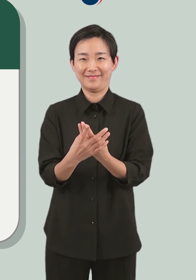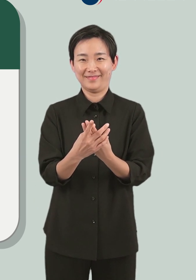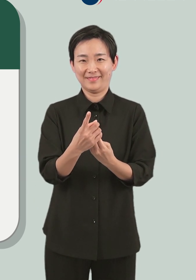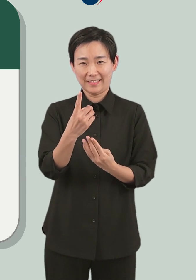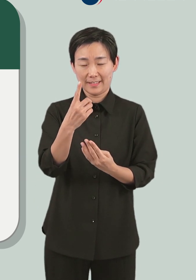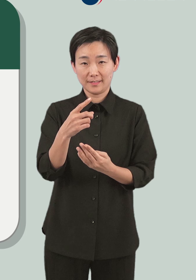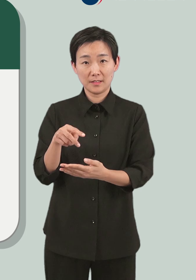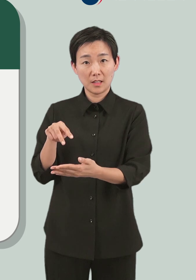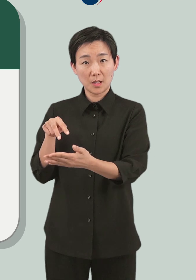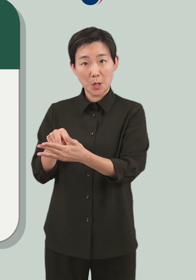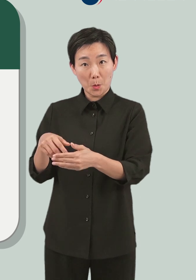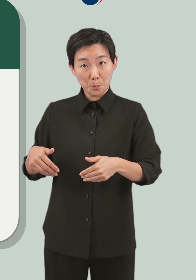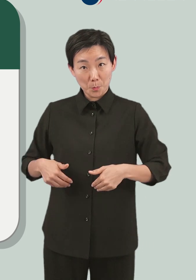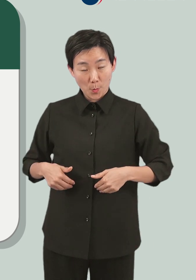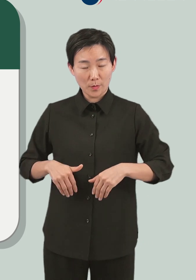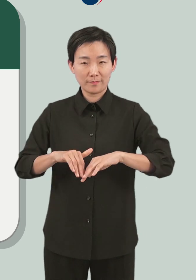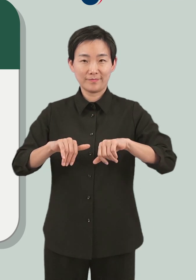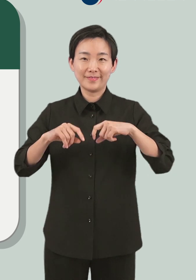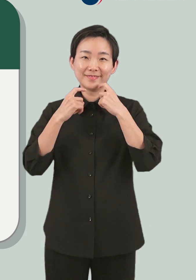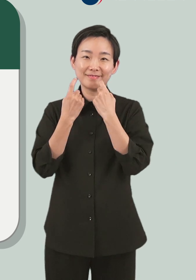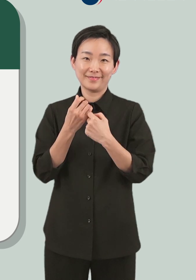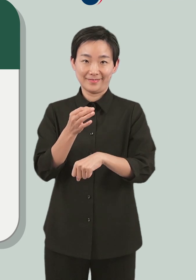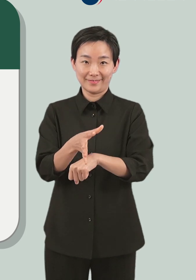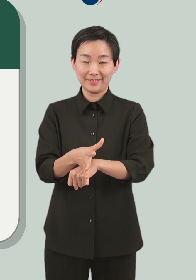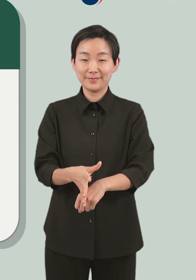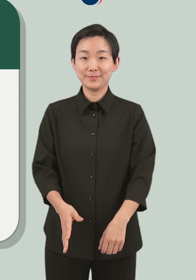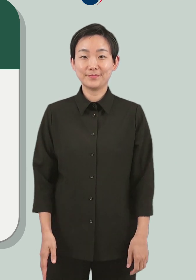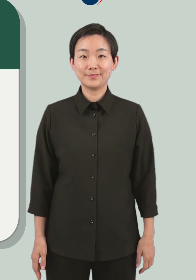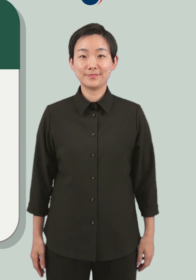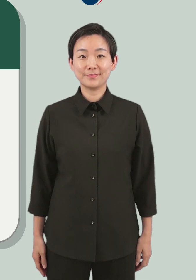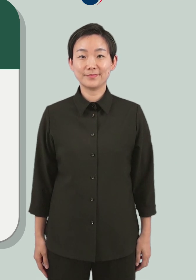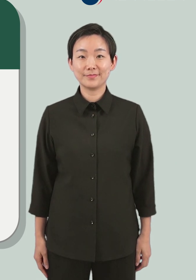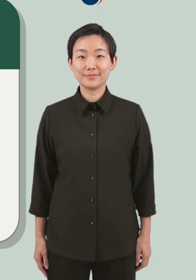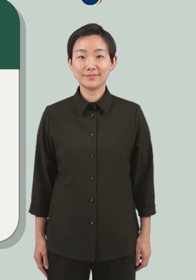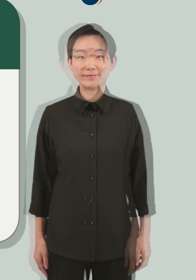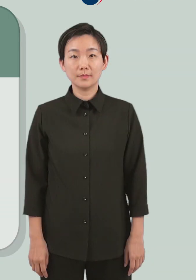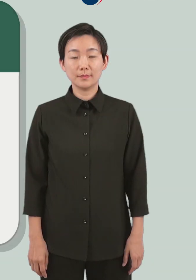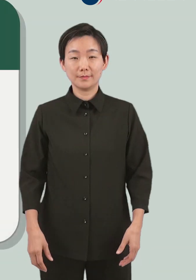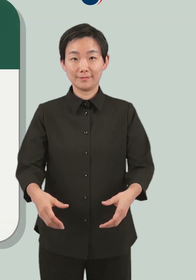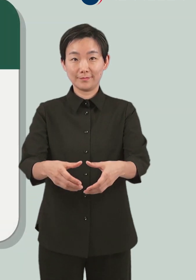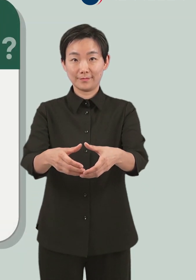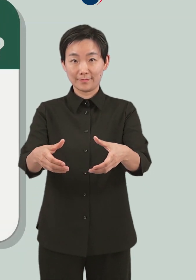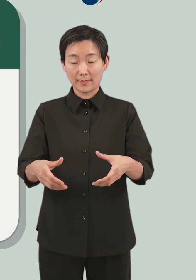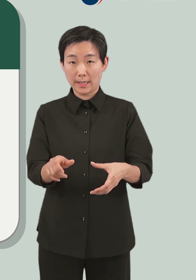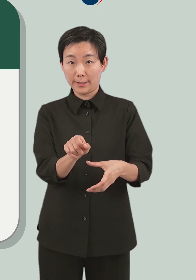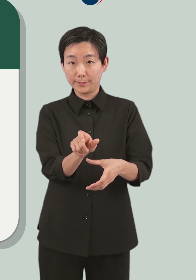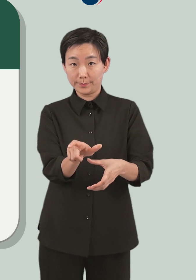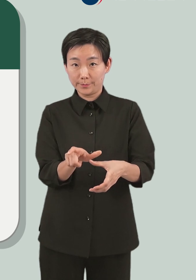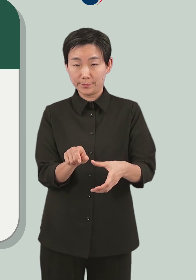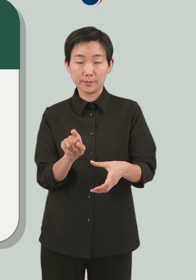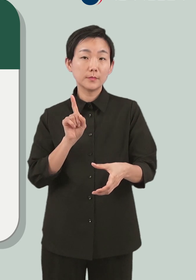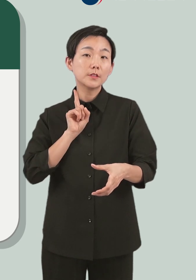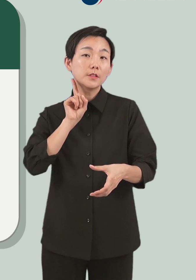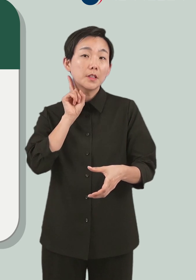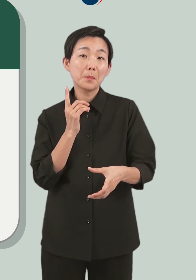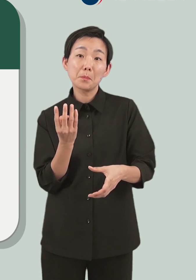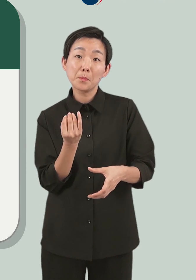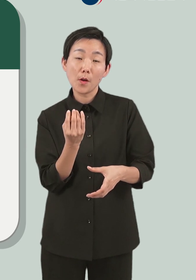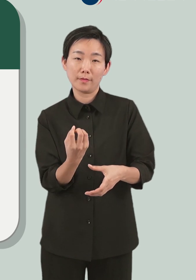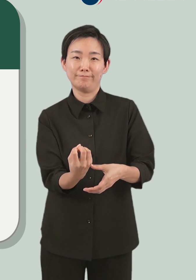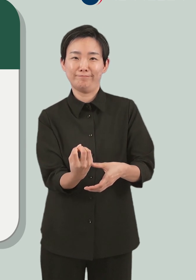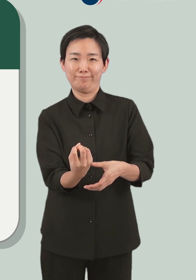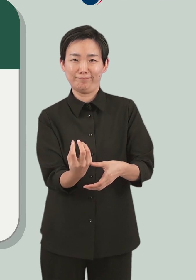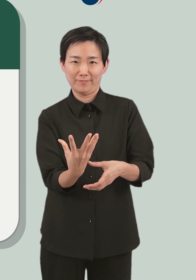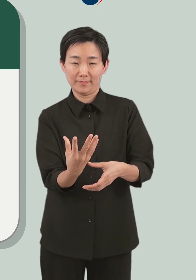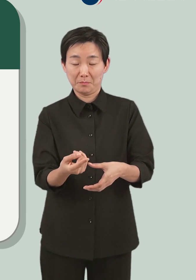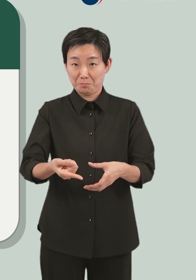기본 구성이며 별매품으로 어댑터를 구매하여 사용할 수도 있습니다. 본체 앞면 위쪽에는 혈압 수치를 표시하는